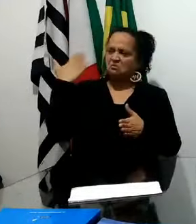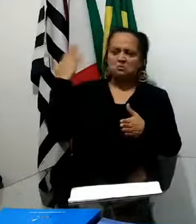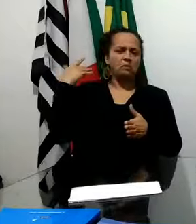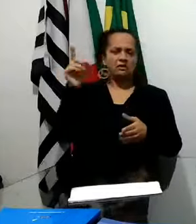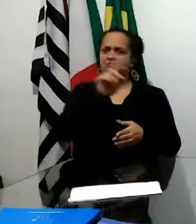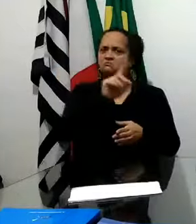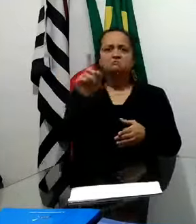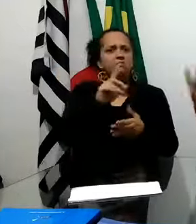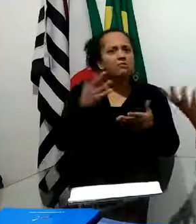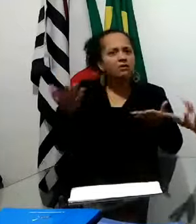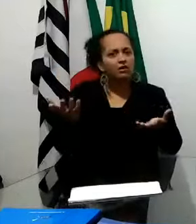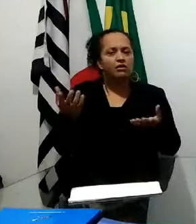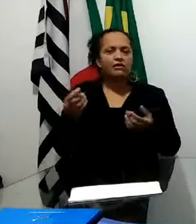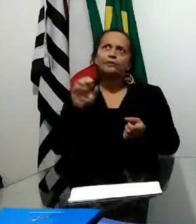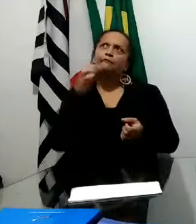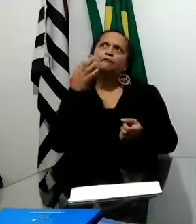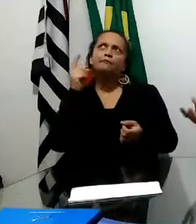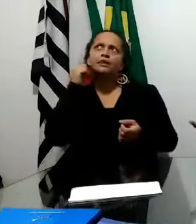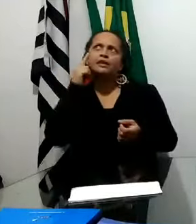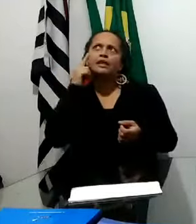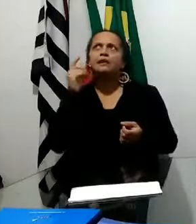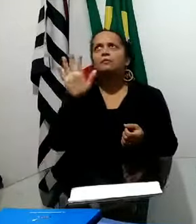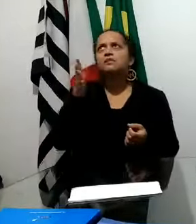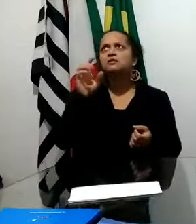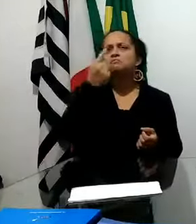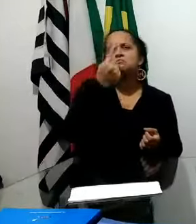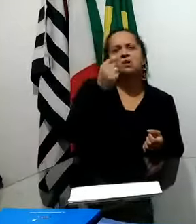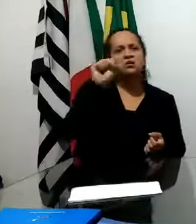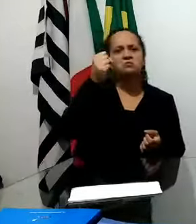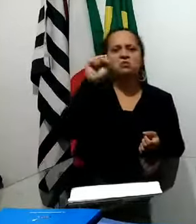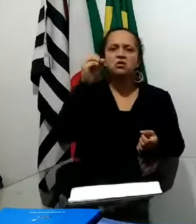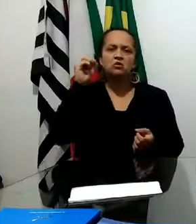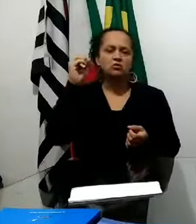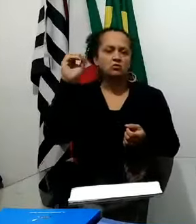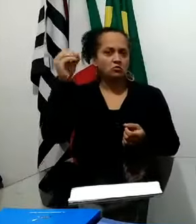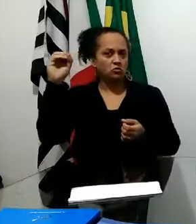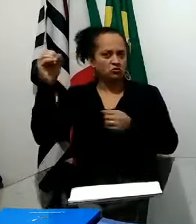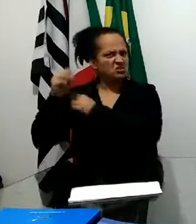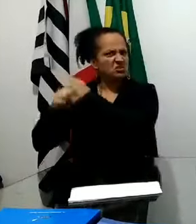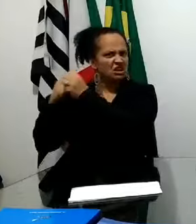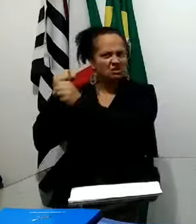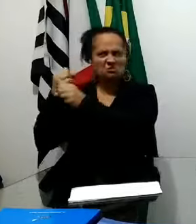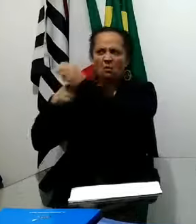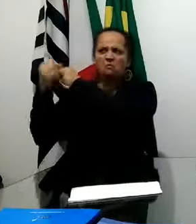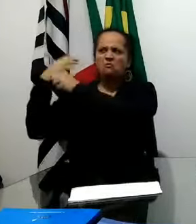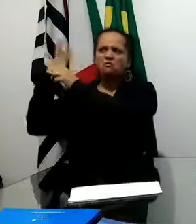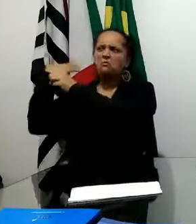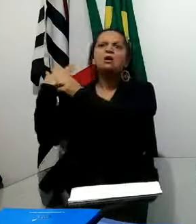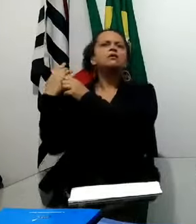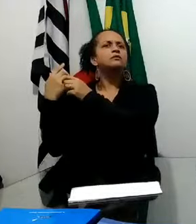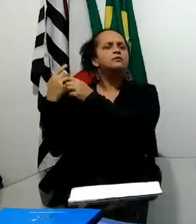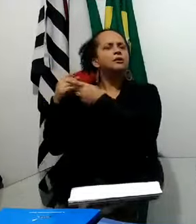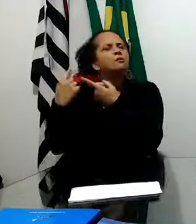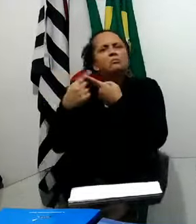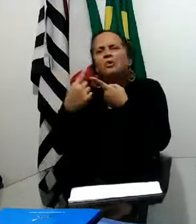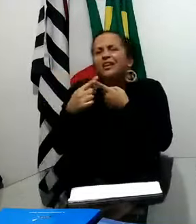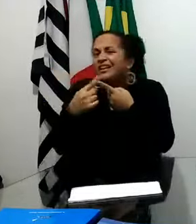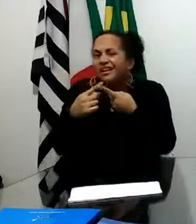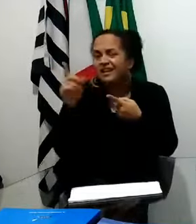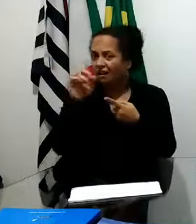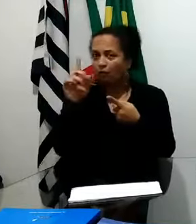sei lá, 1800, 1700, não sei. Por que agora? Nós existimos agora, nesse tempo,